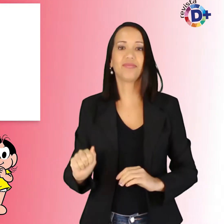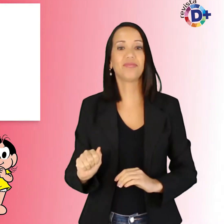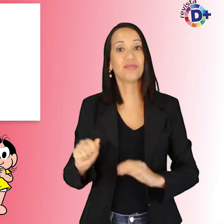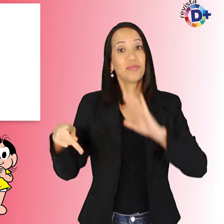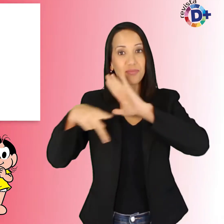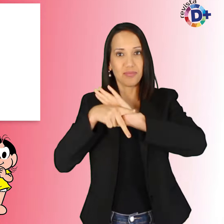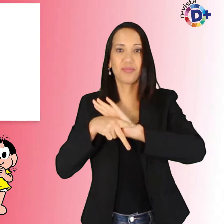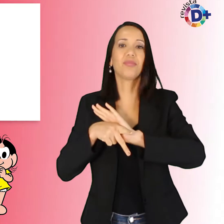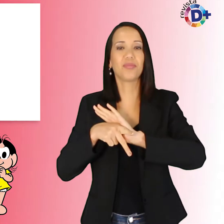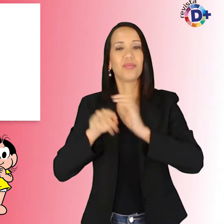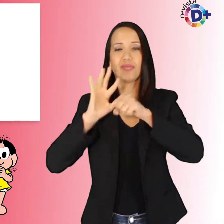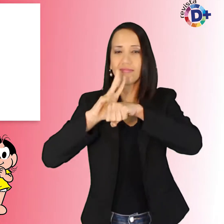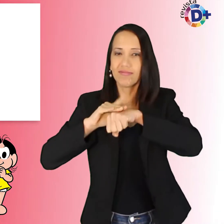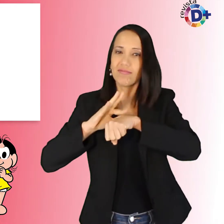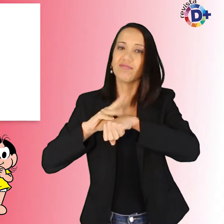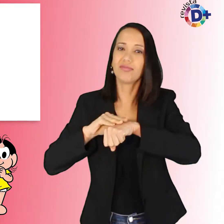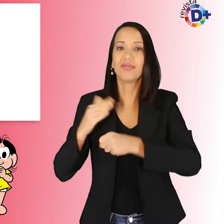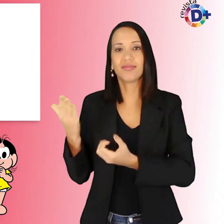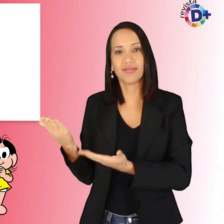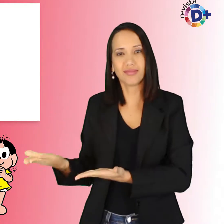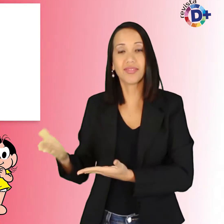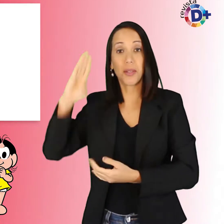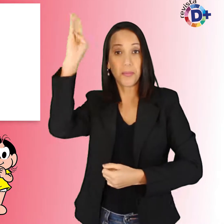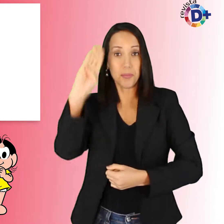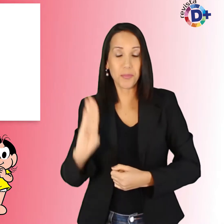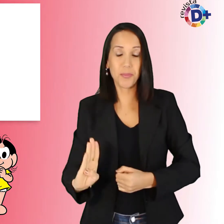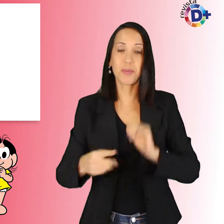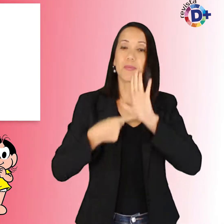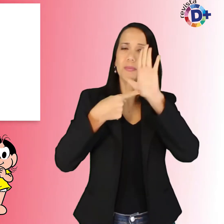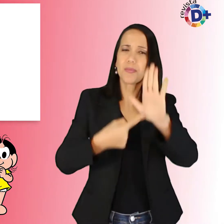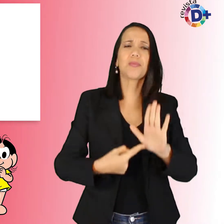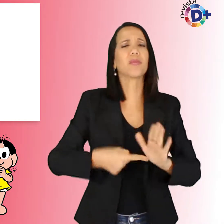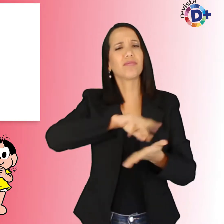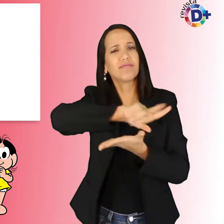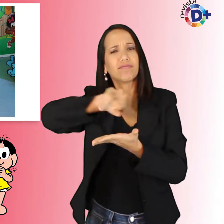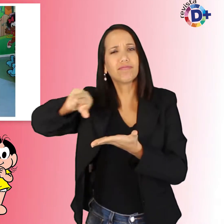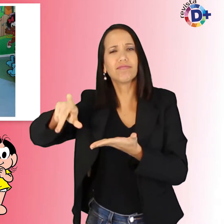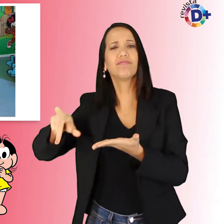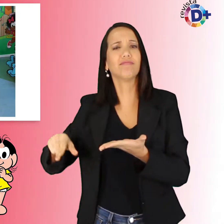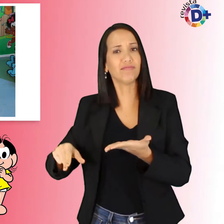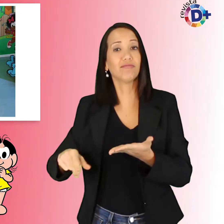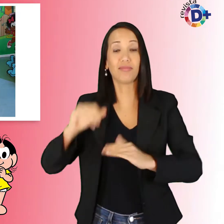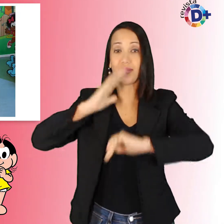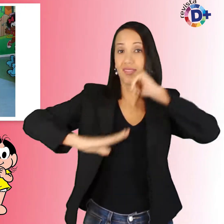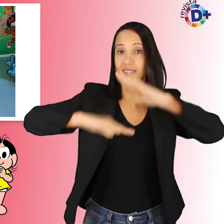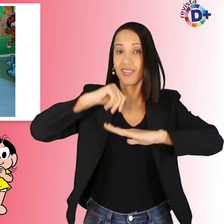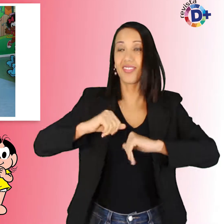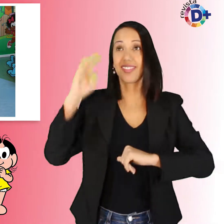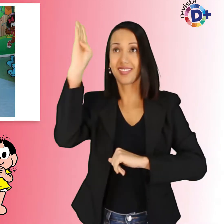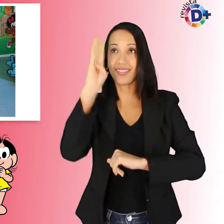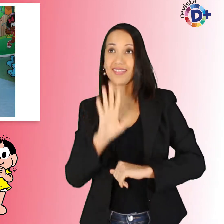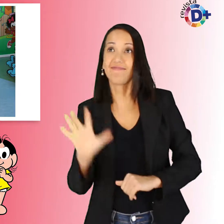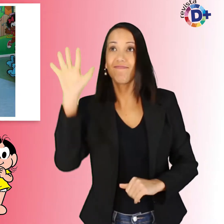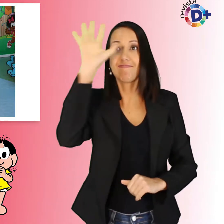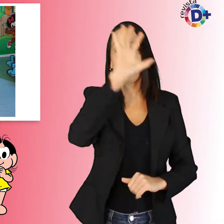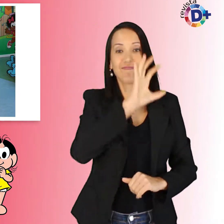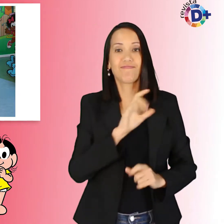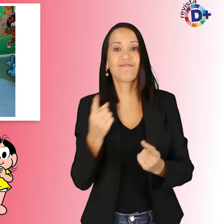brasil falando sobre as atividades feitas pelo brasil e pelas associações de